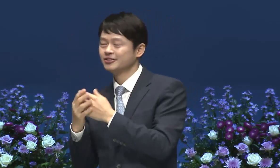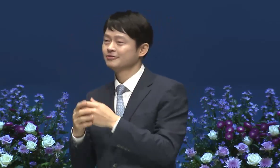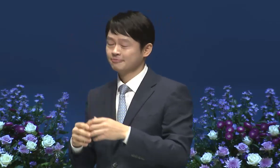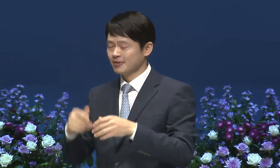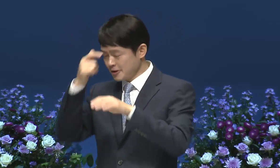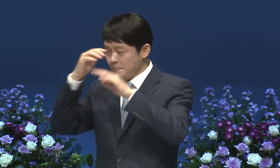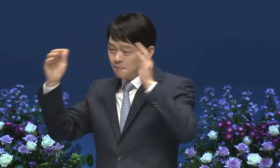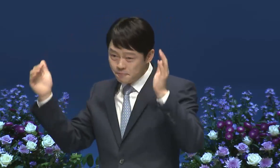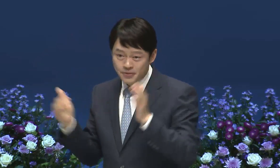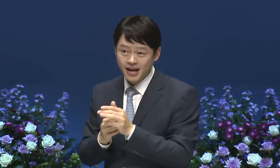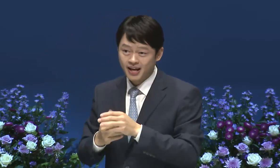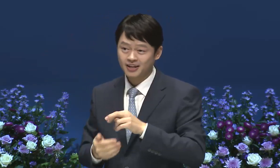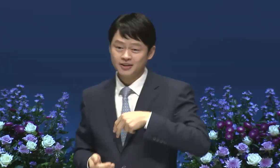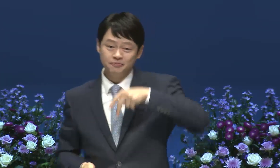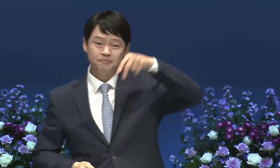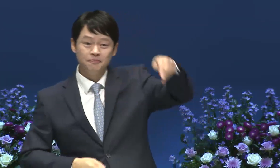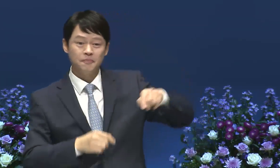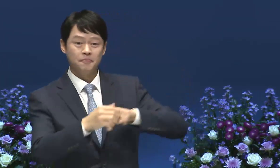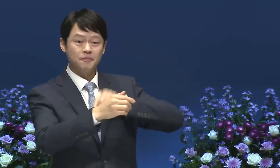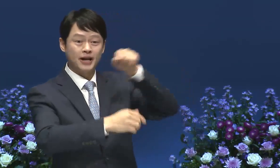20살 정도 때 메시지를 들으면서